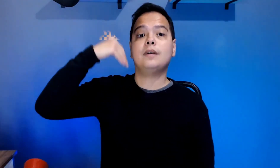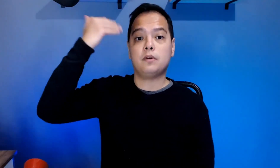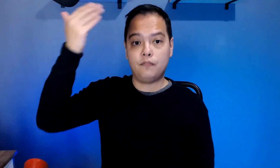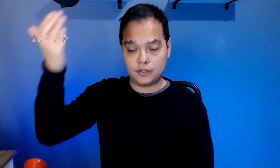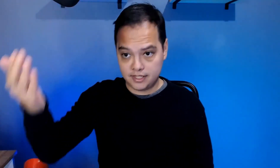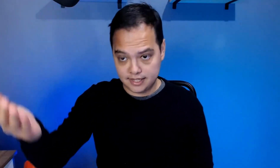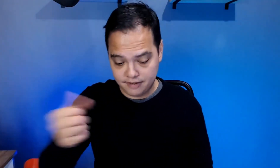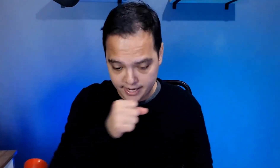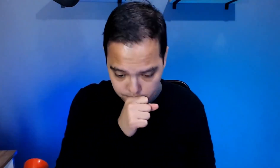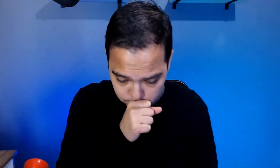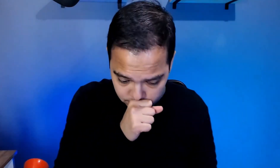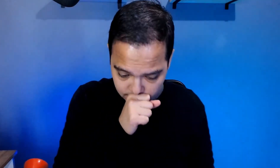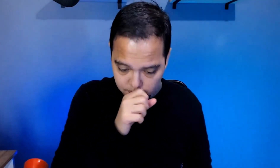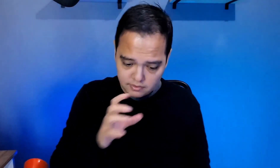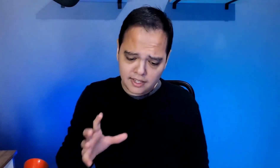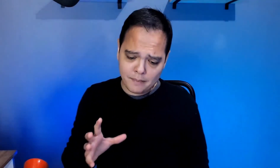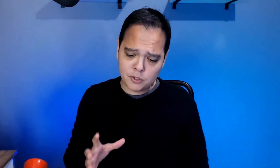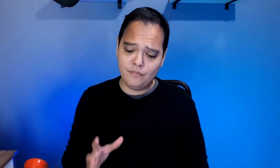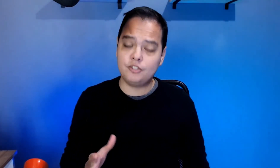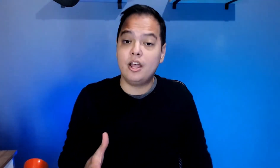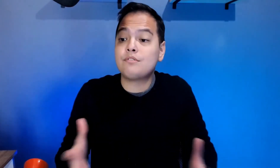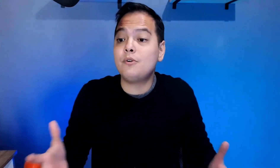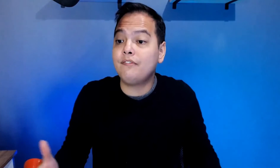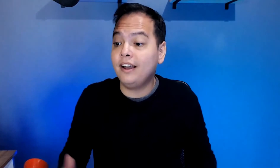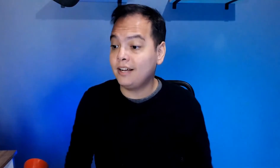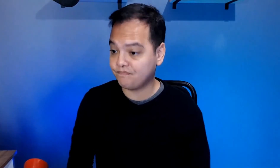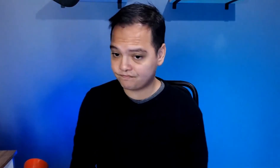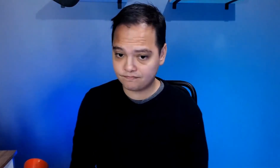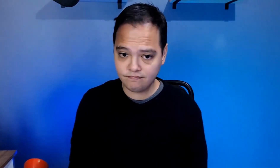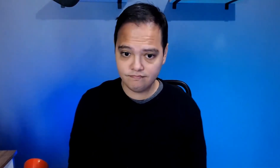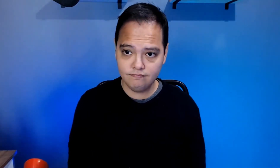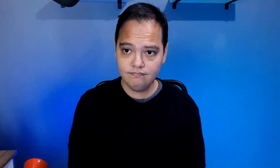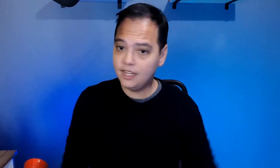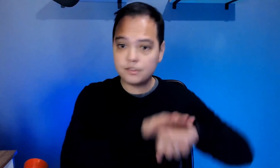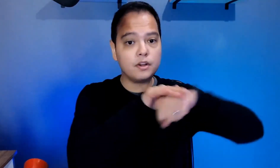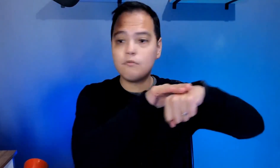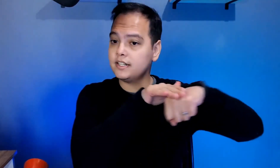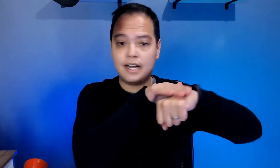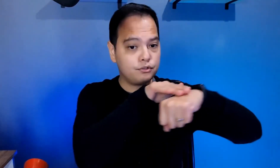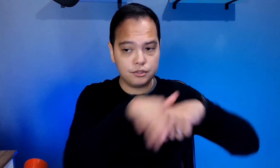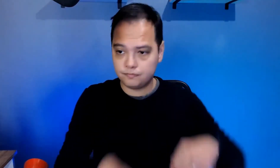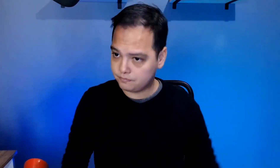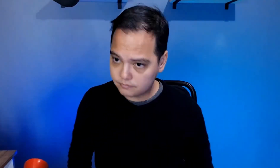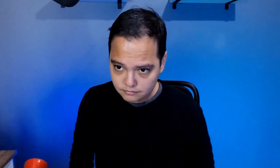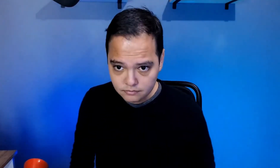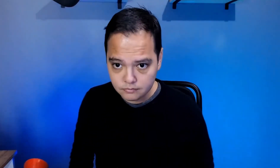faz vocês travarem, que a pessoa fala assim, eu não sei o que falar. Eu não sei o que conversar com o surdo.